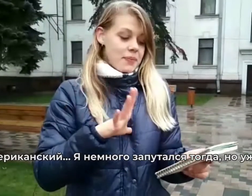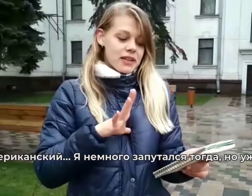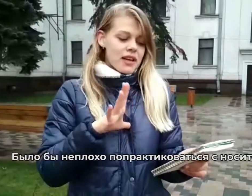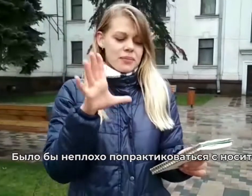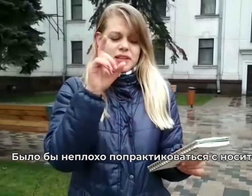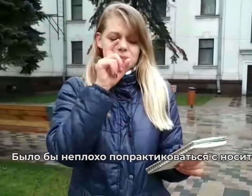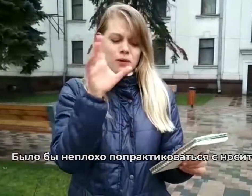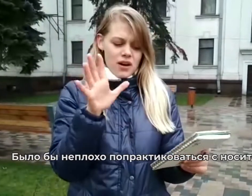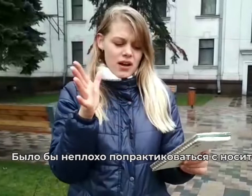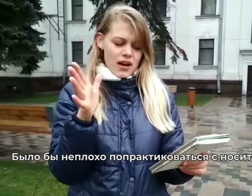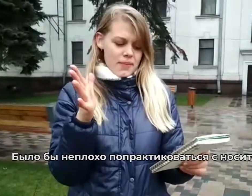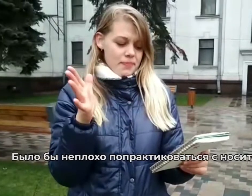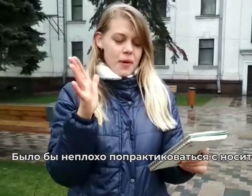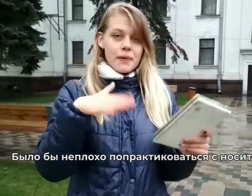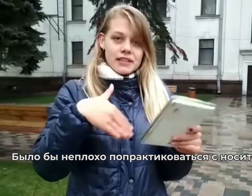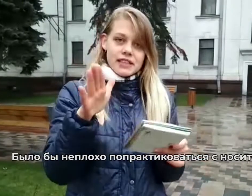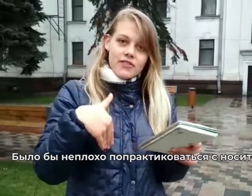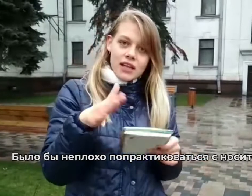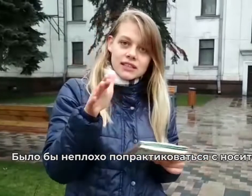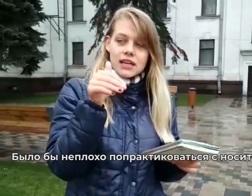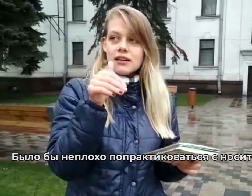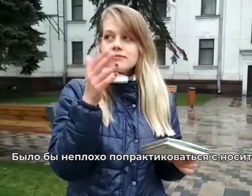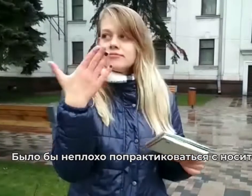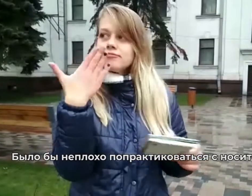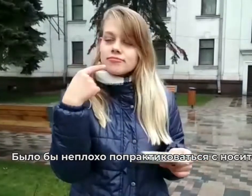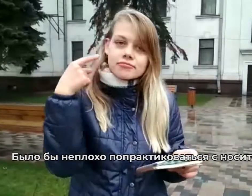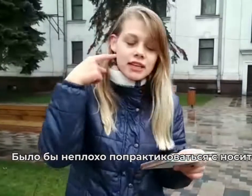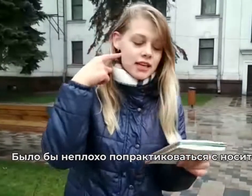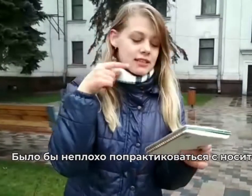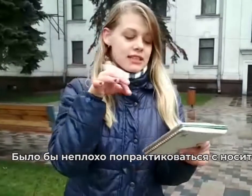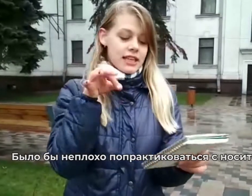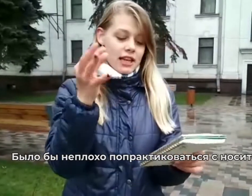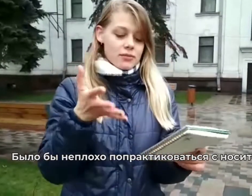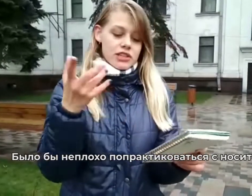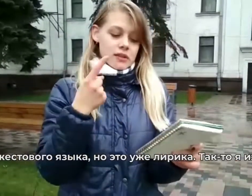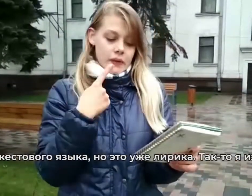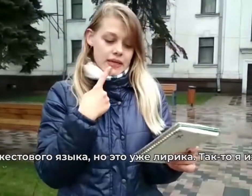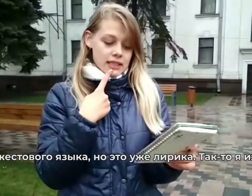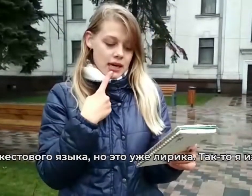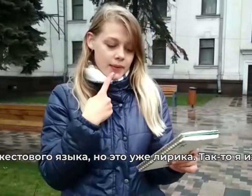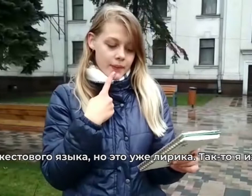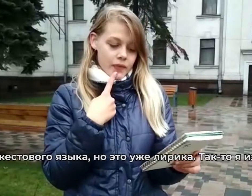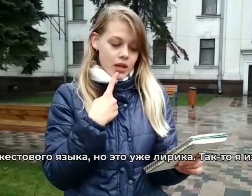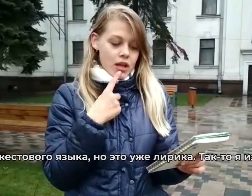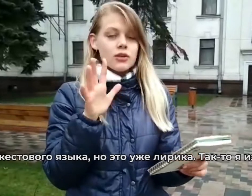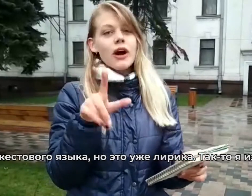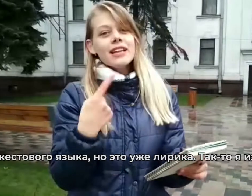Было бы неплохо попрактиковаться с носителем жестового языка, но это